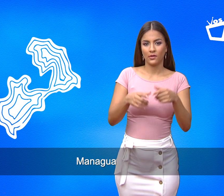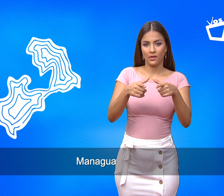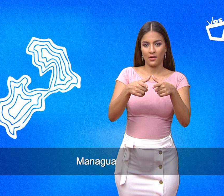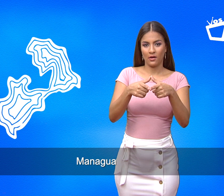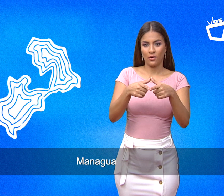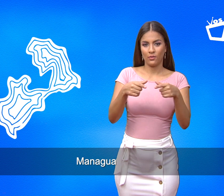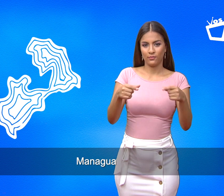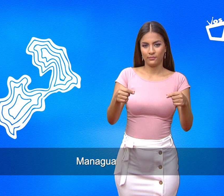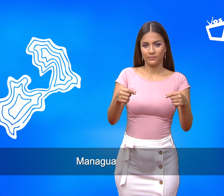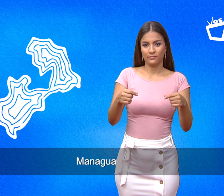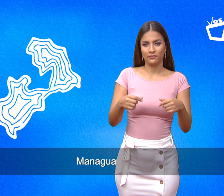managua